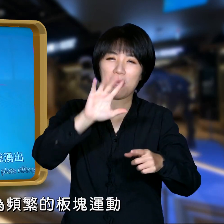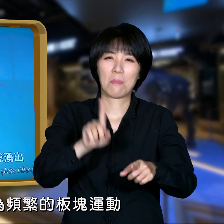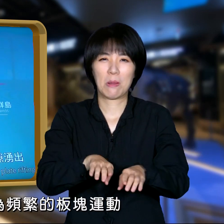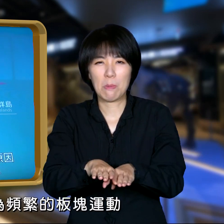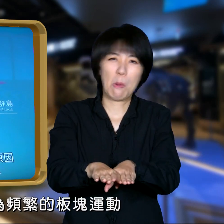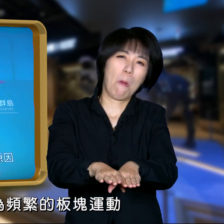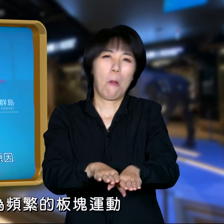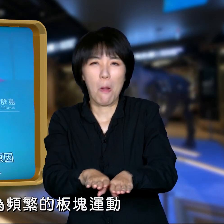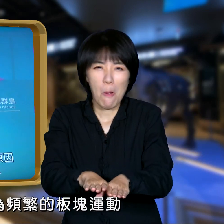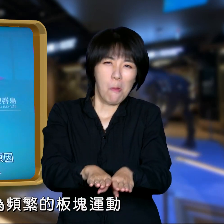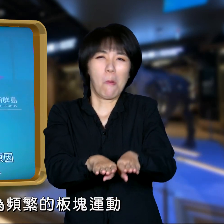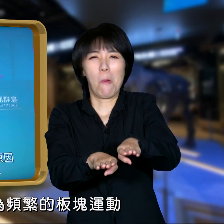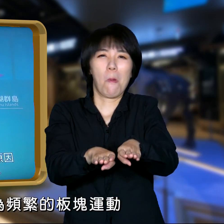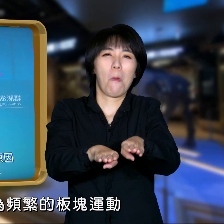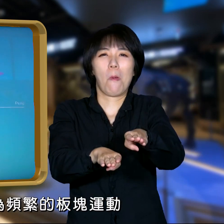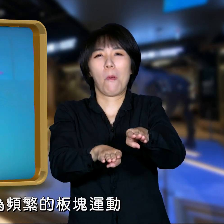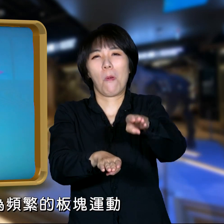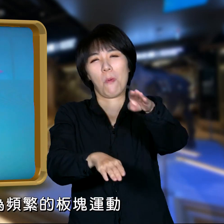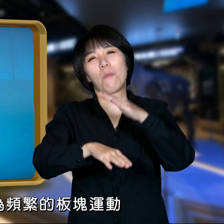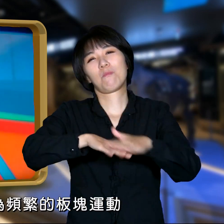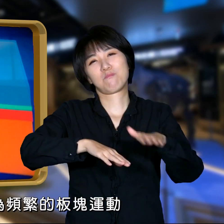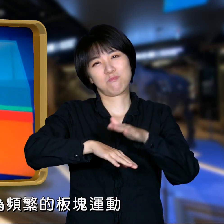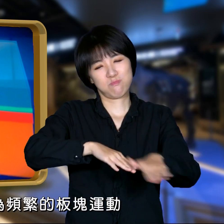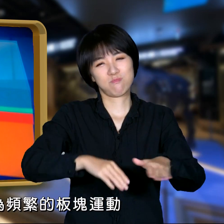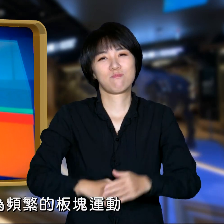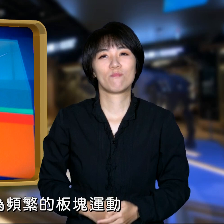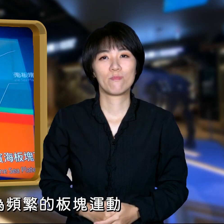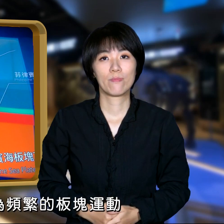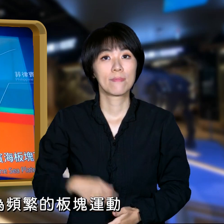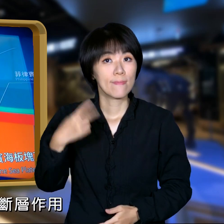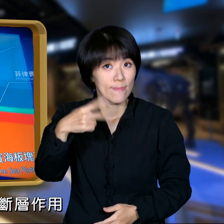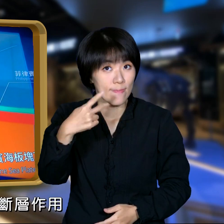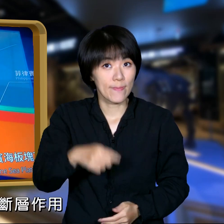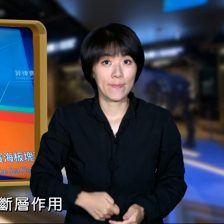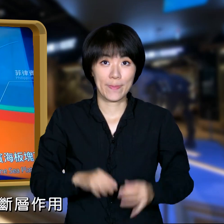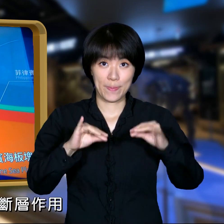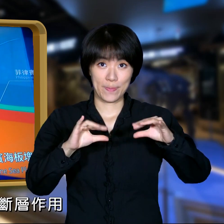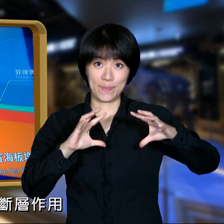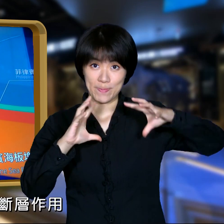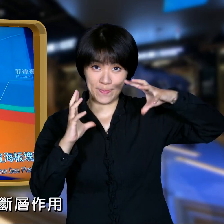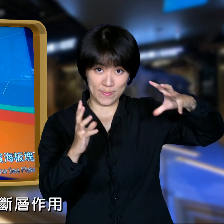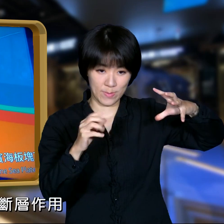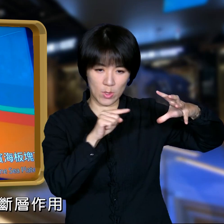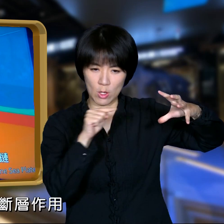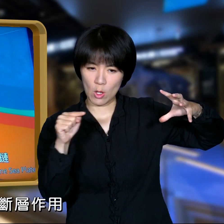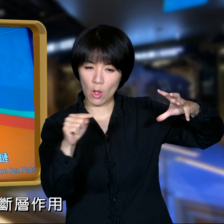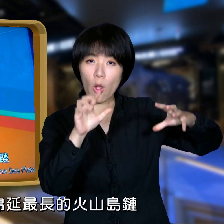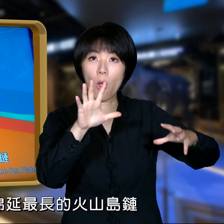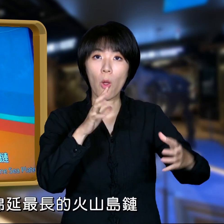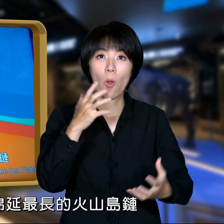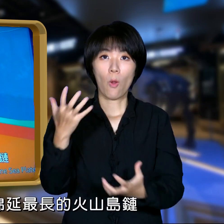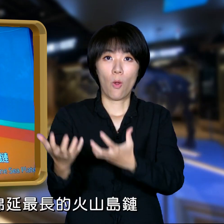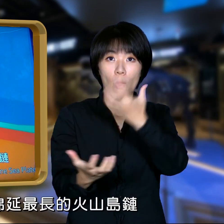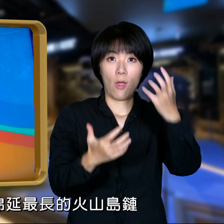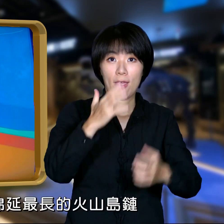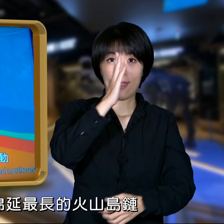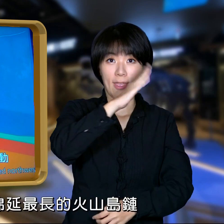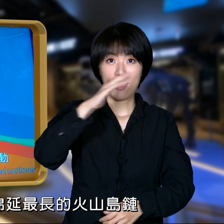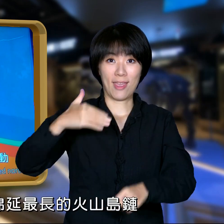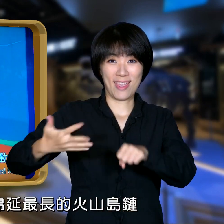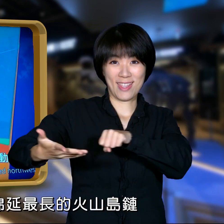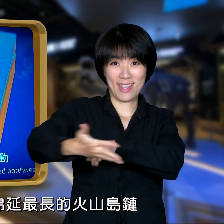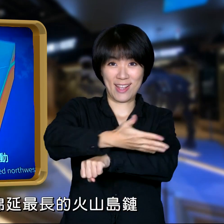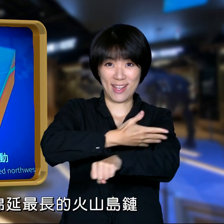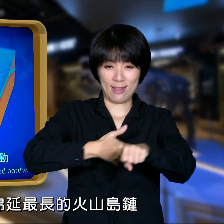因此有较为频繁的板块运动与断层作用，也是地球